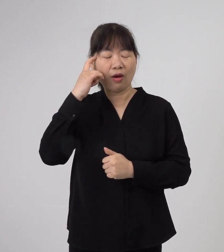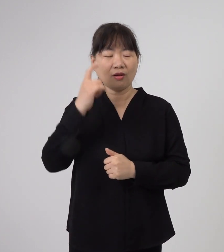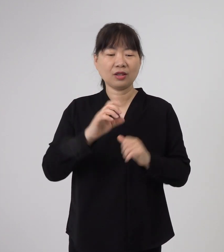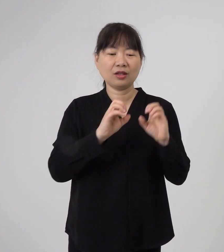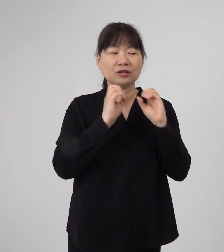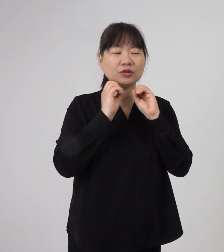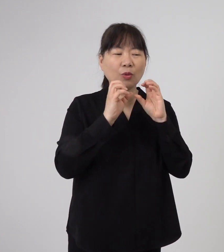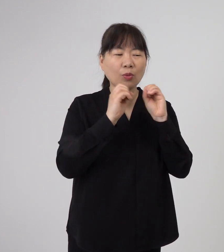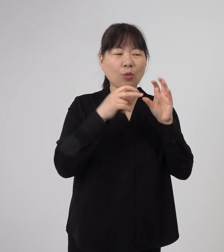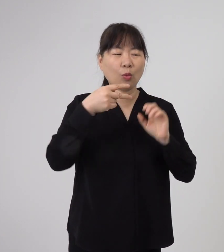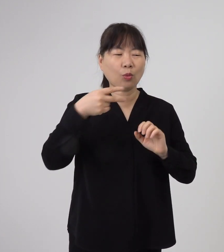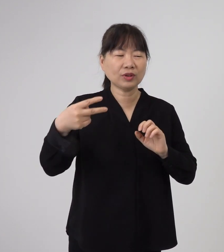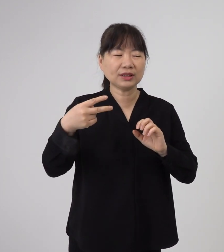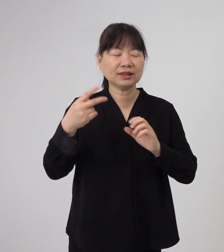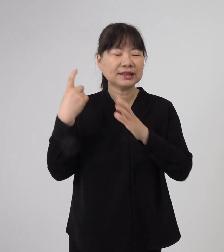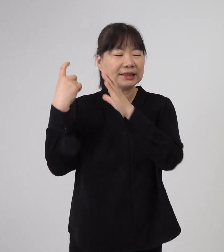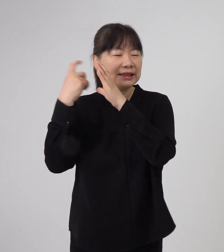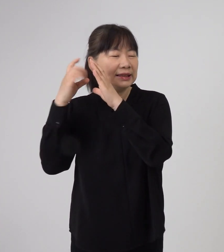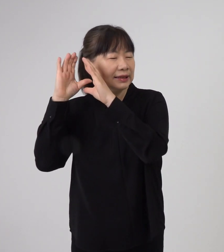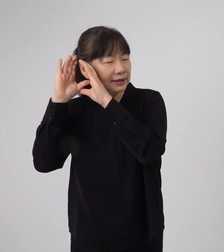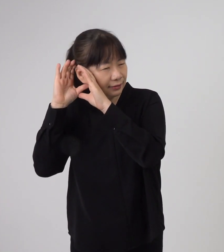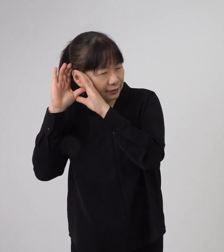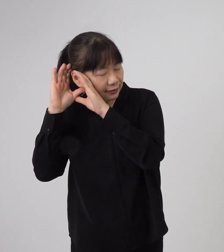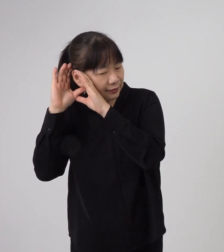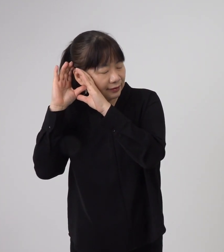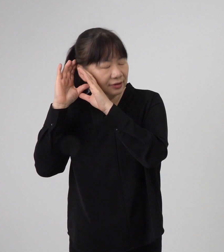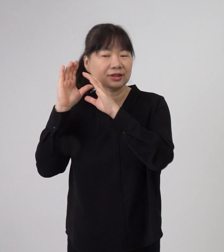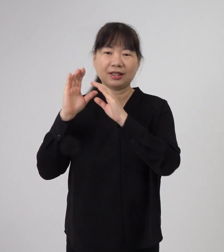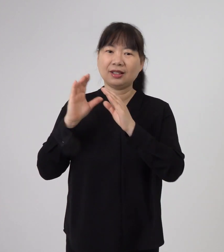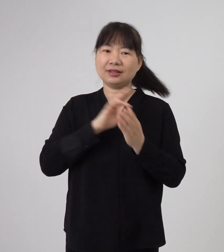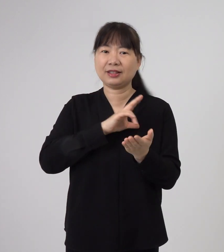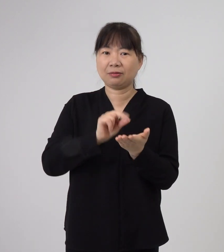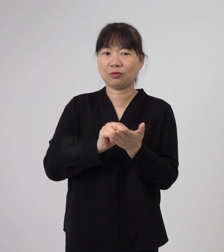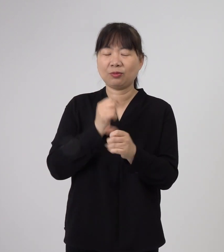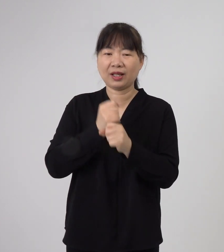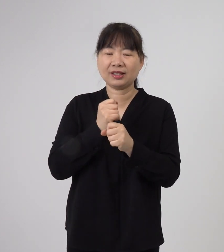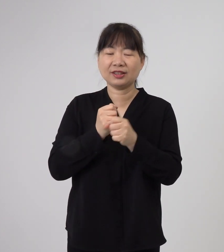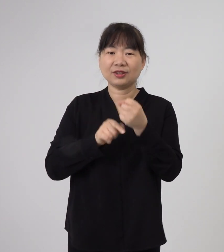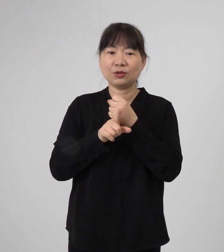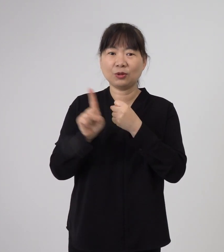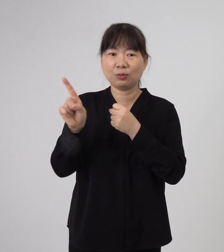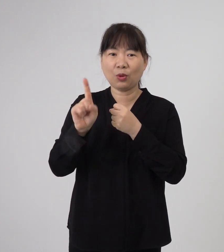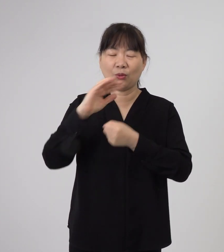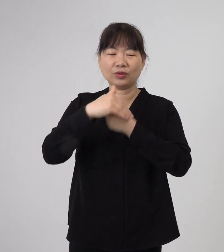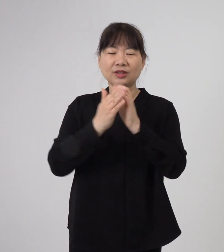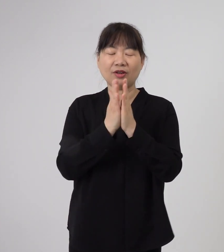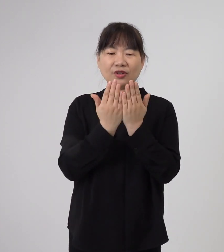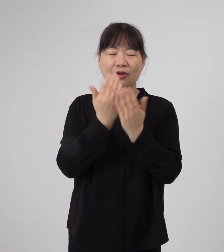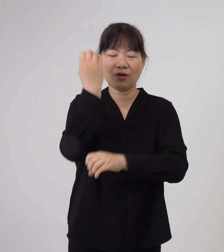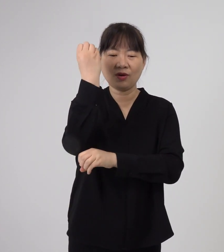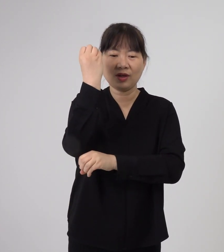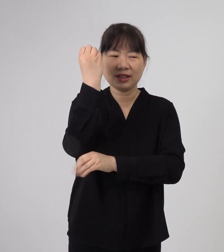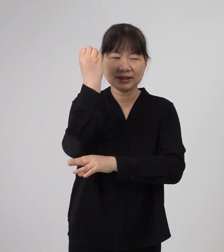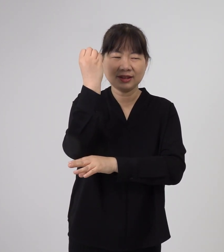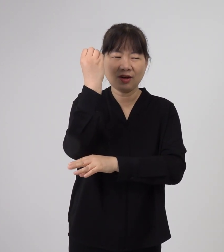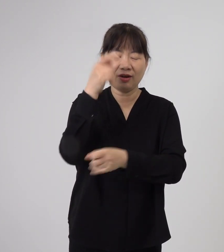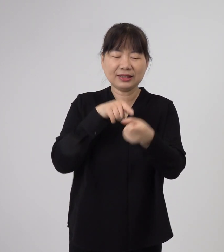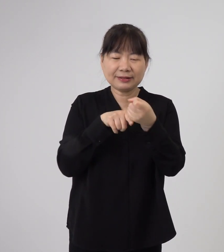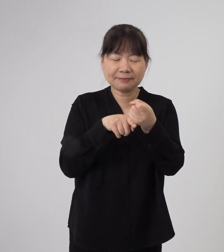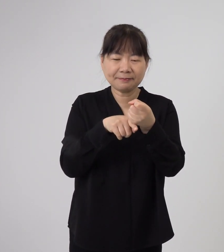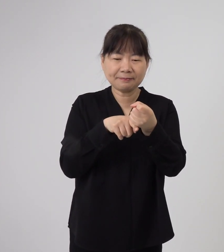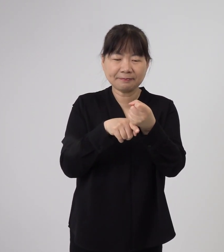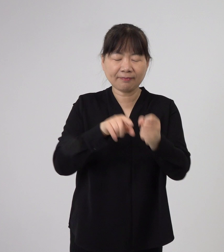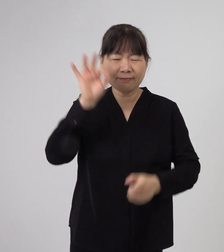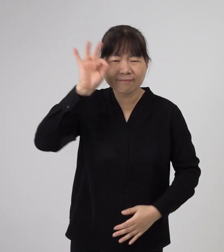왜 전도는 듣는 것일까? 이제 그 성경적 근원을 좀 우리가